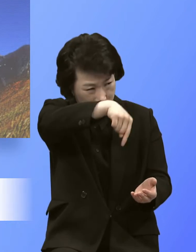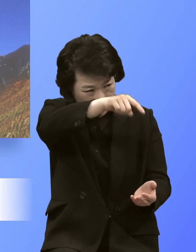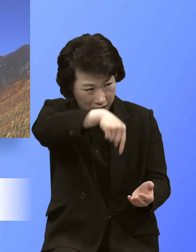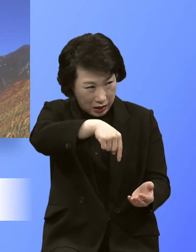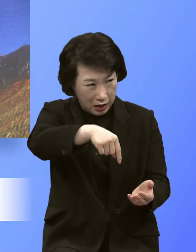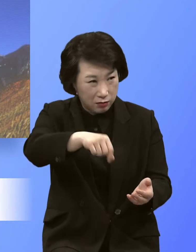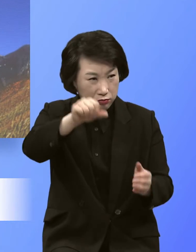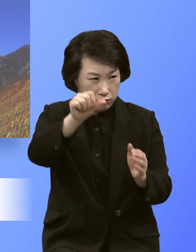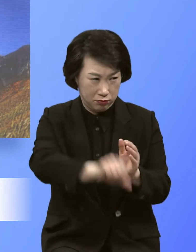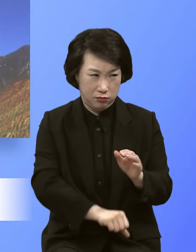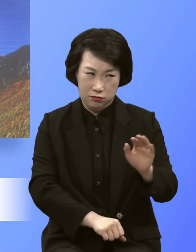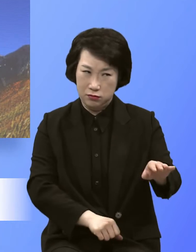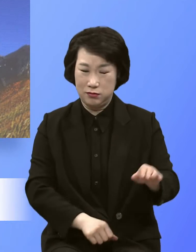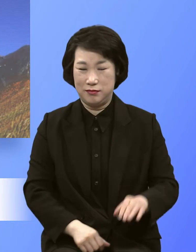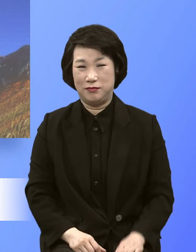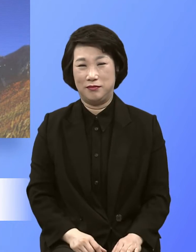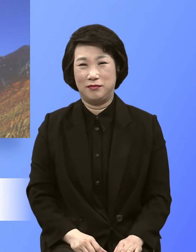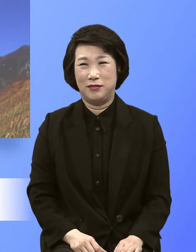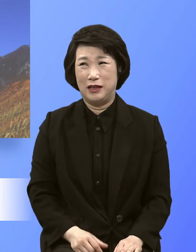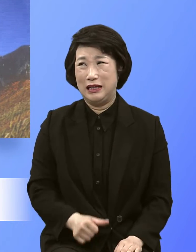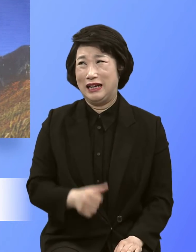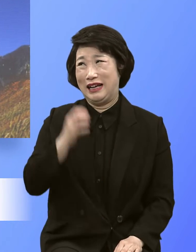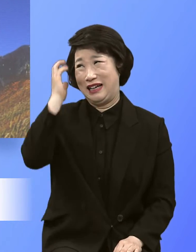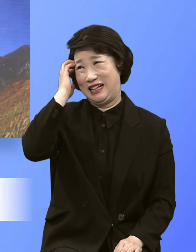불면서 내려오세요. 그래.